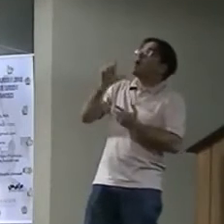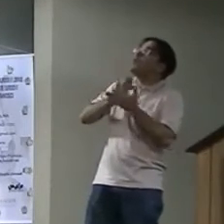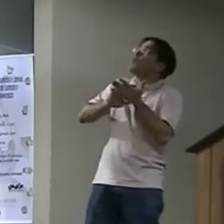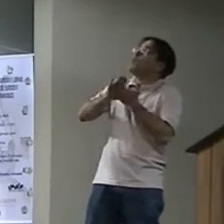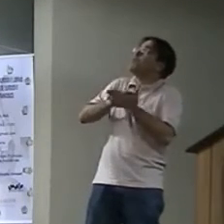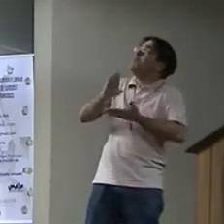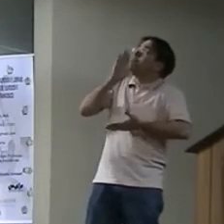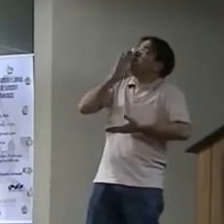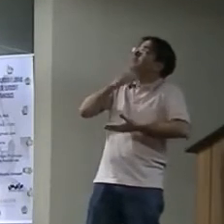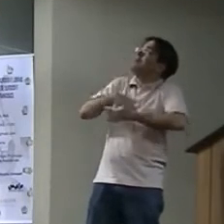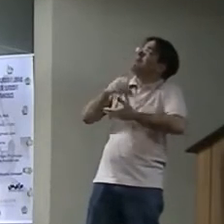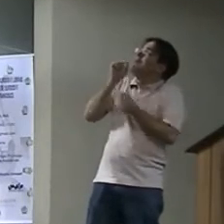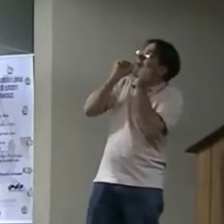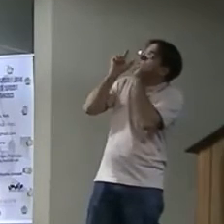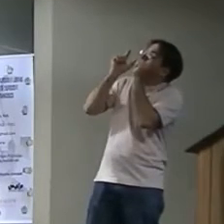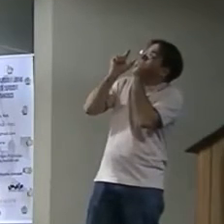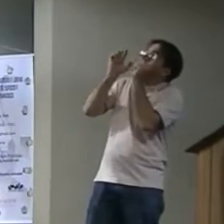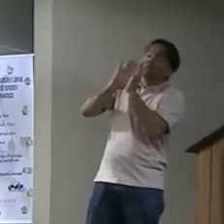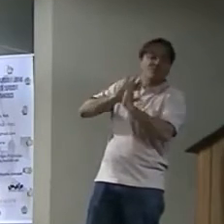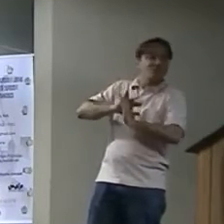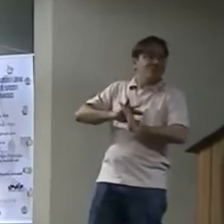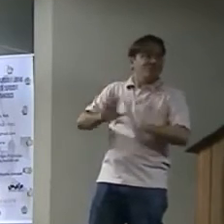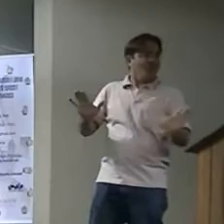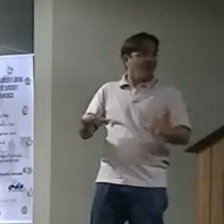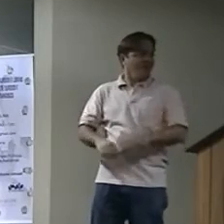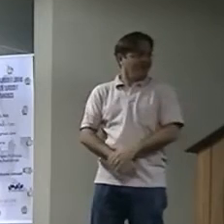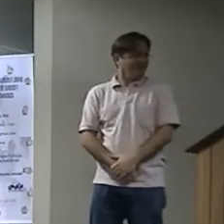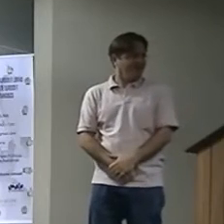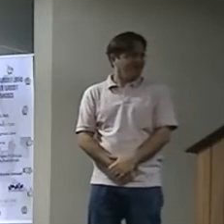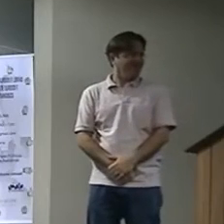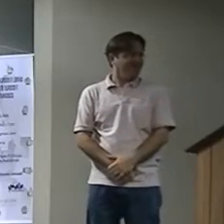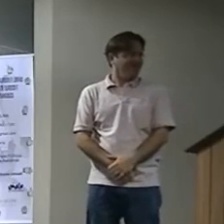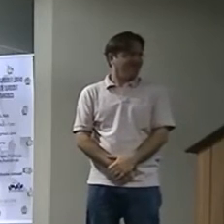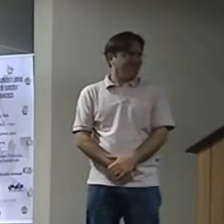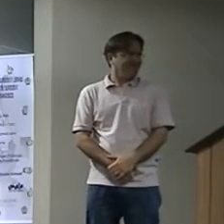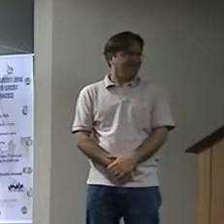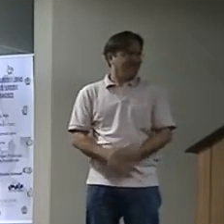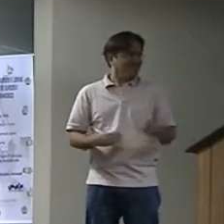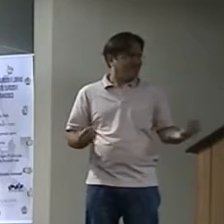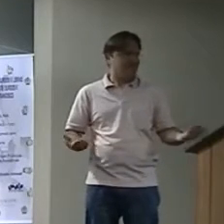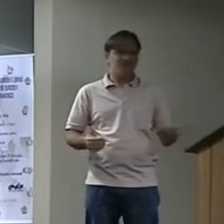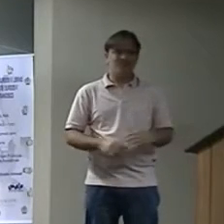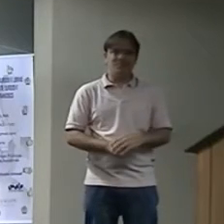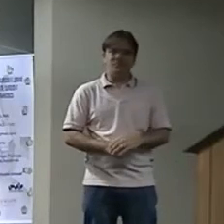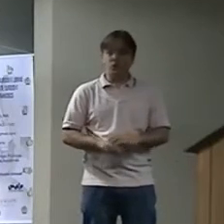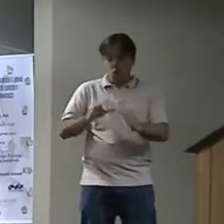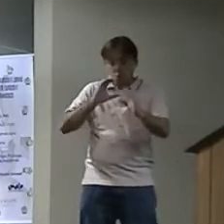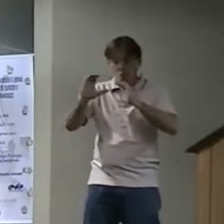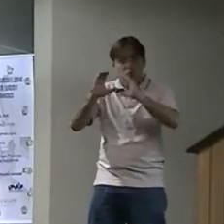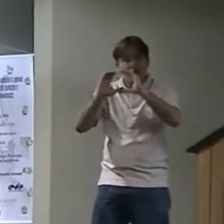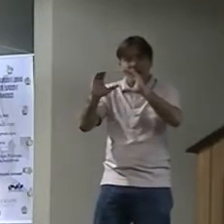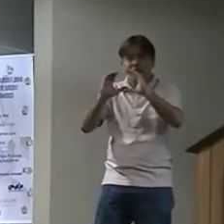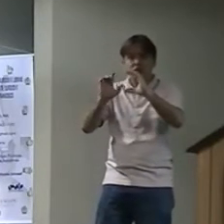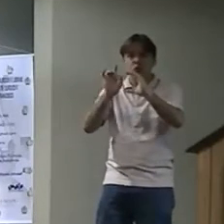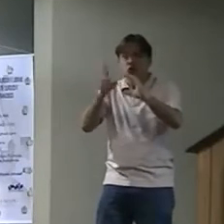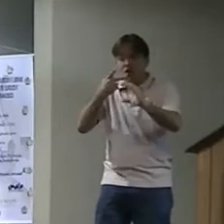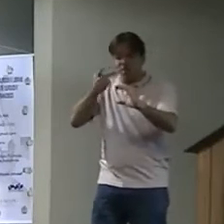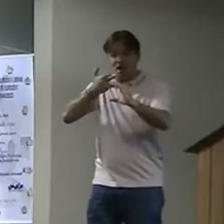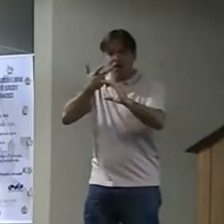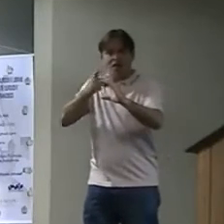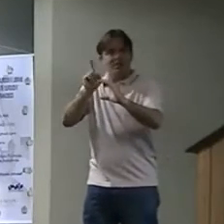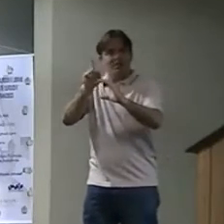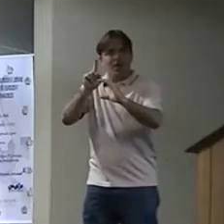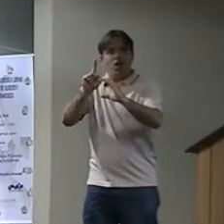um contato, uma comunicação em comum. Então, a criança precisa disso para que ela